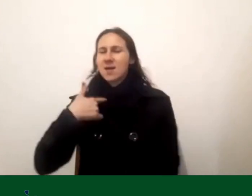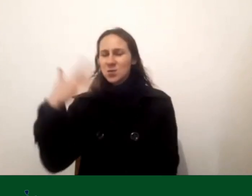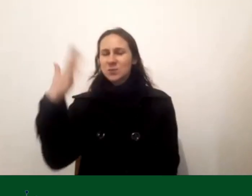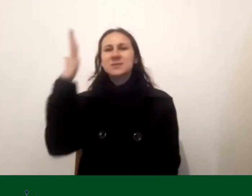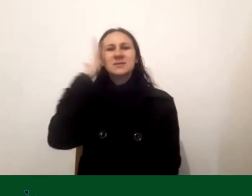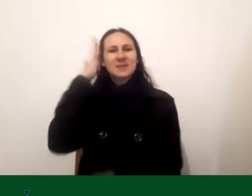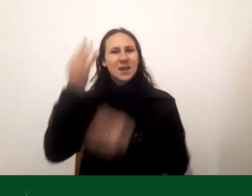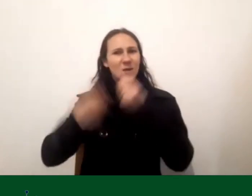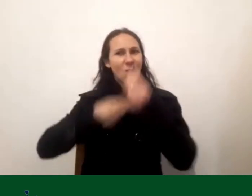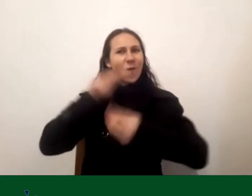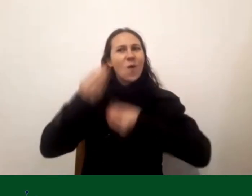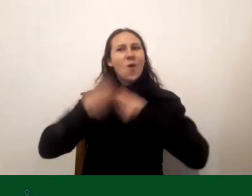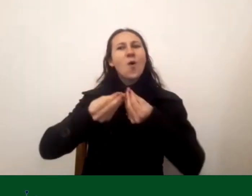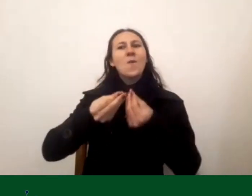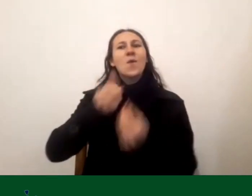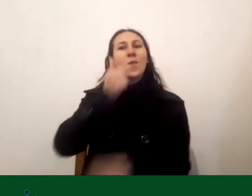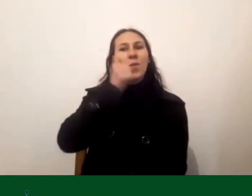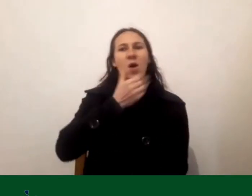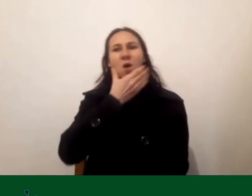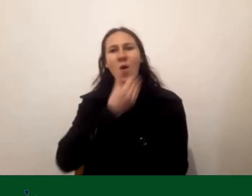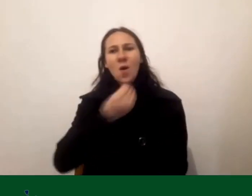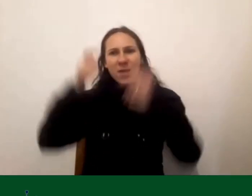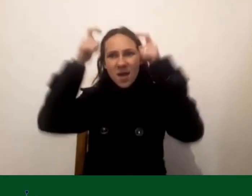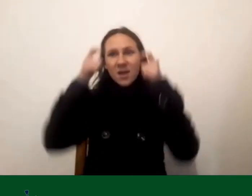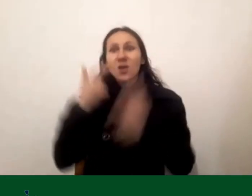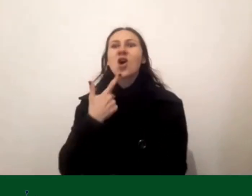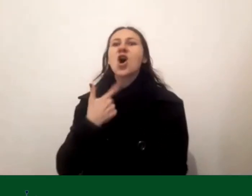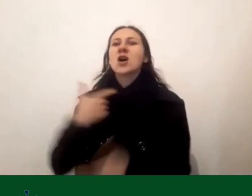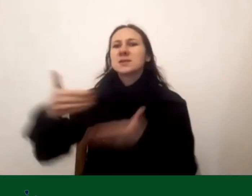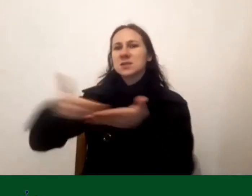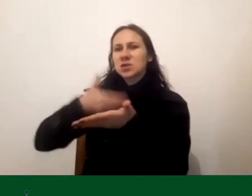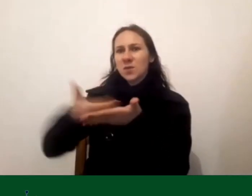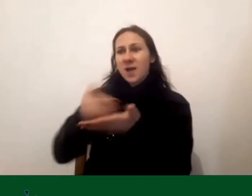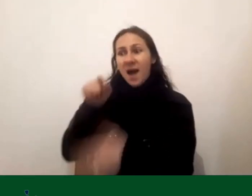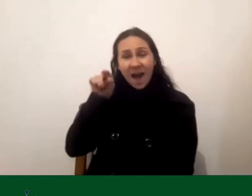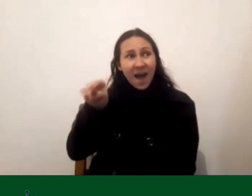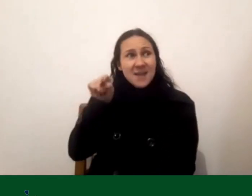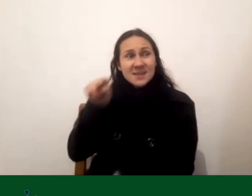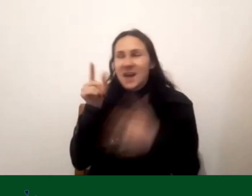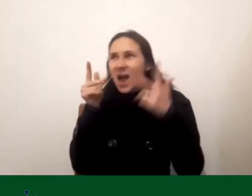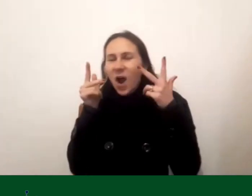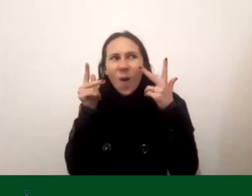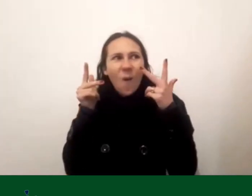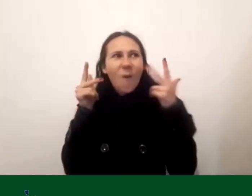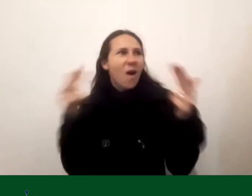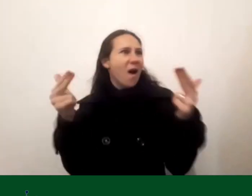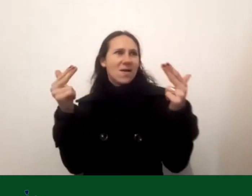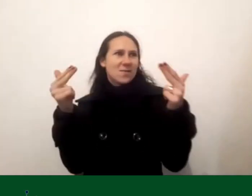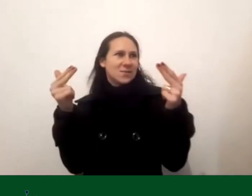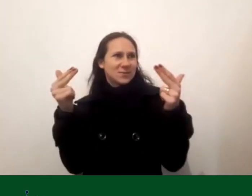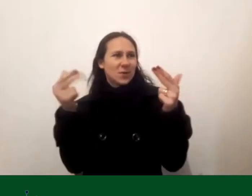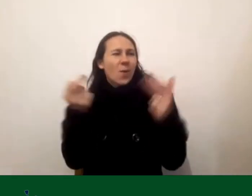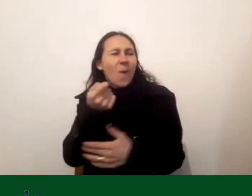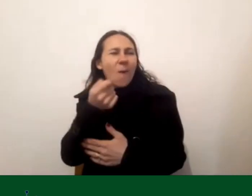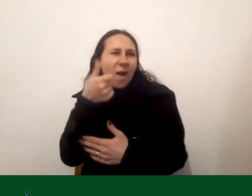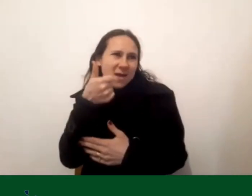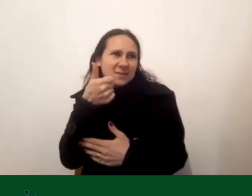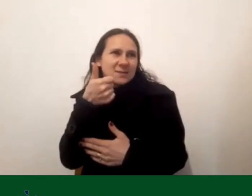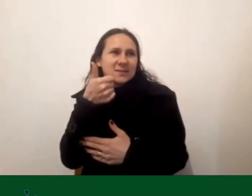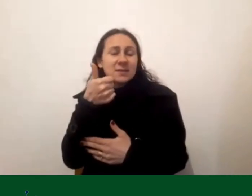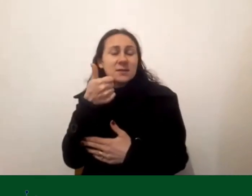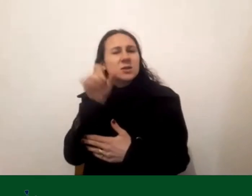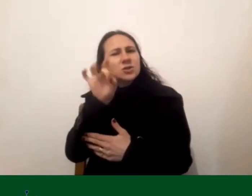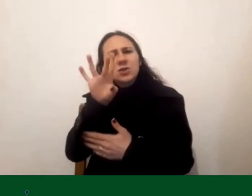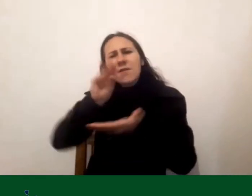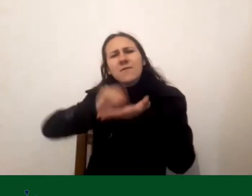gostam da sua sopa. E essa está praticamente igual. Só falta um pouquinho